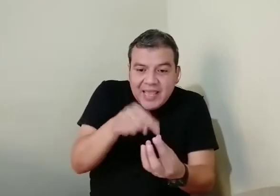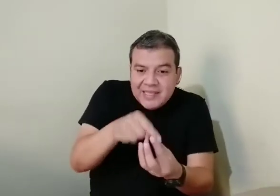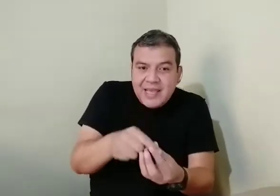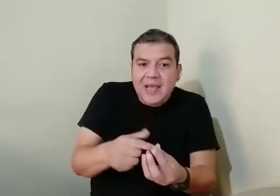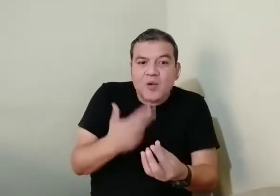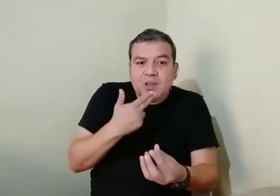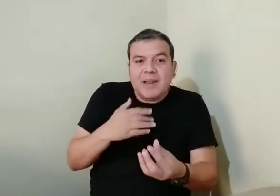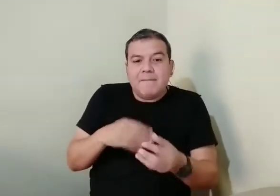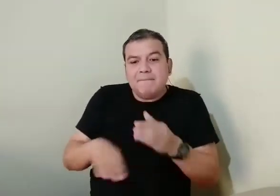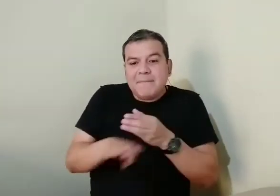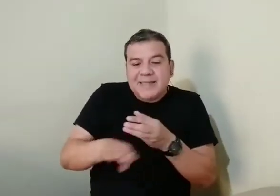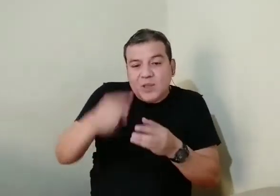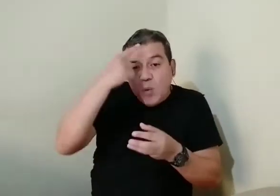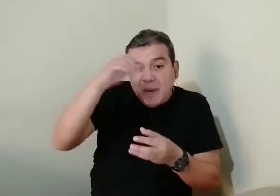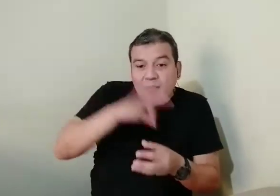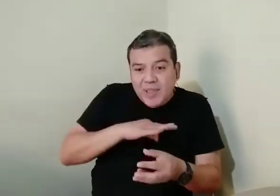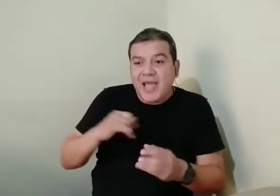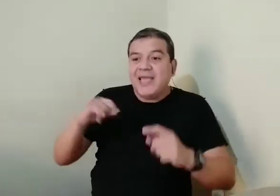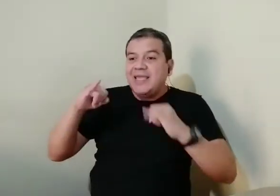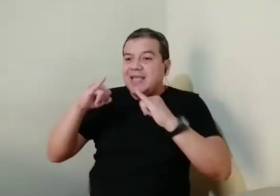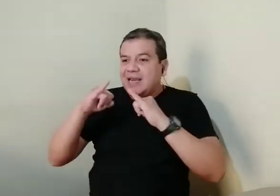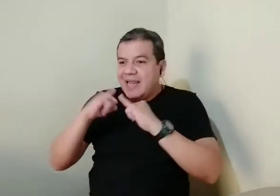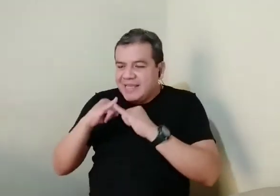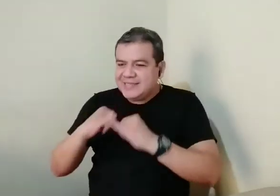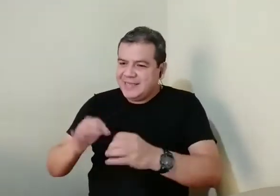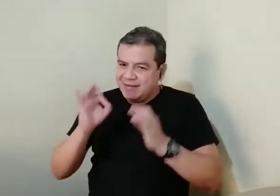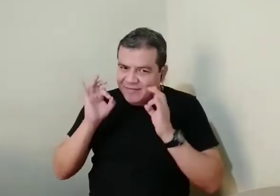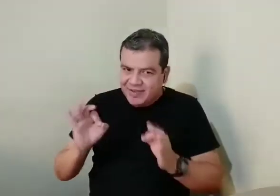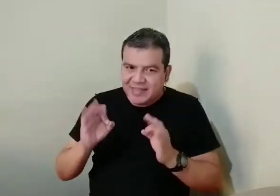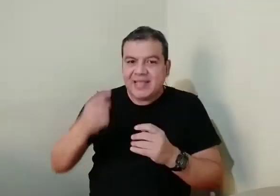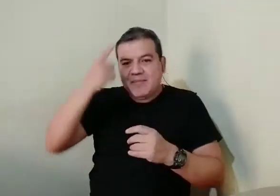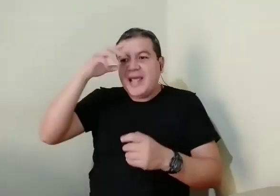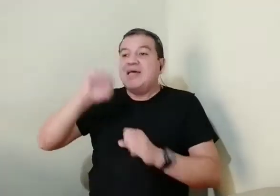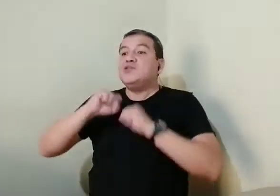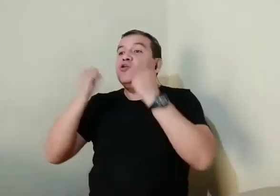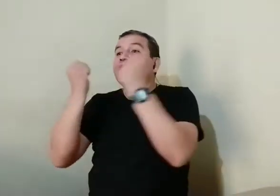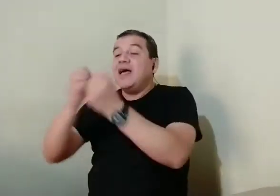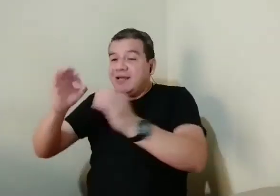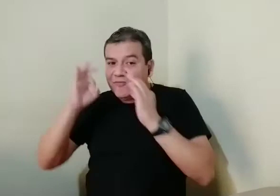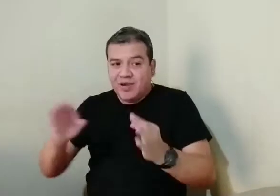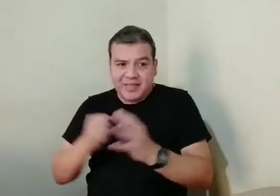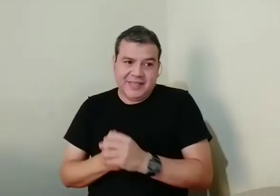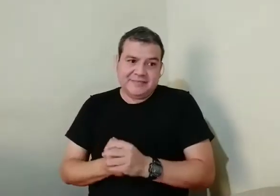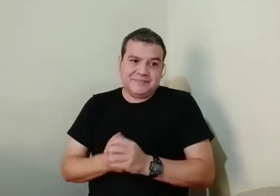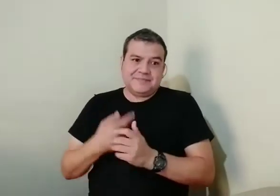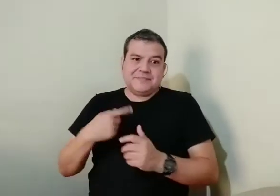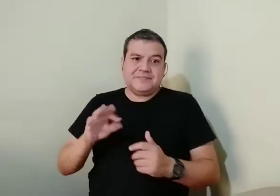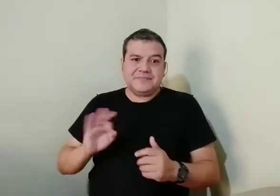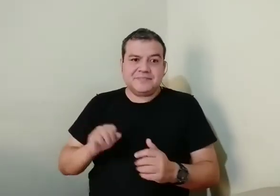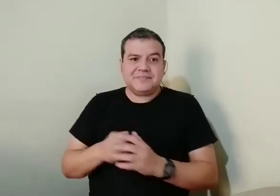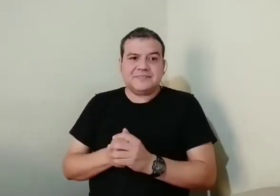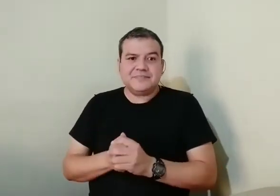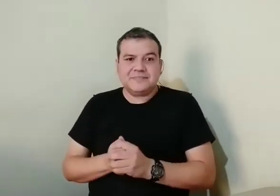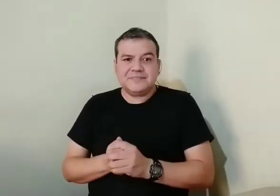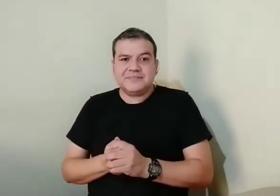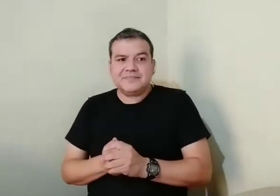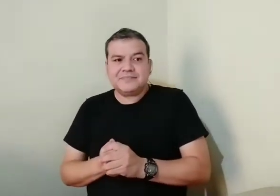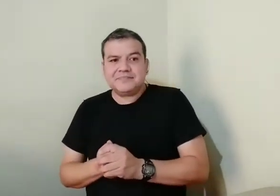e incompetente, entonces la familia, la iglesia, la escuela y la sociedad sufrirán